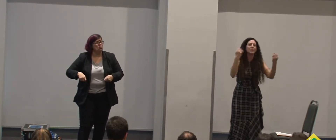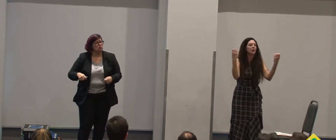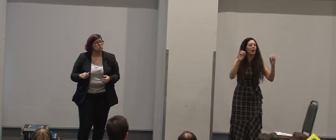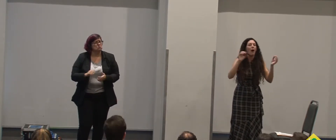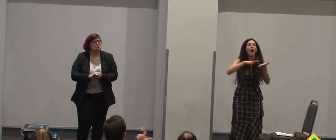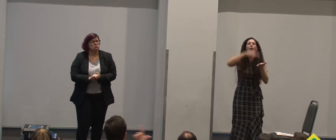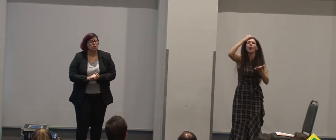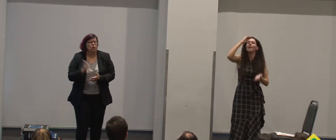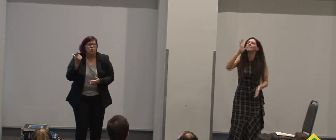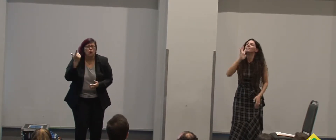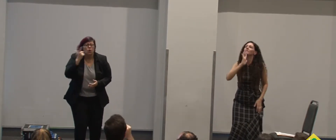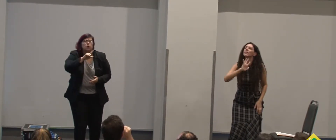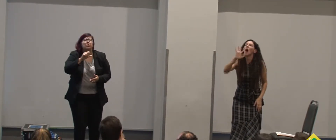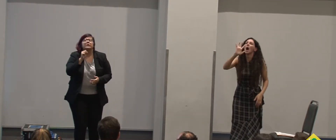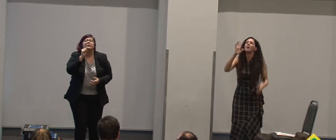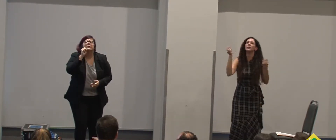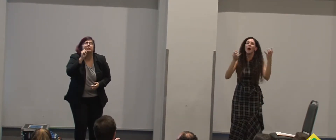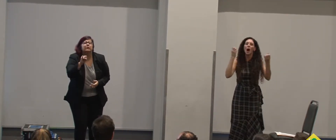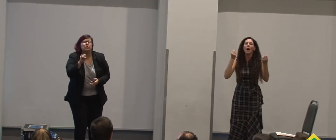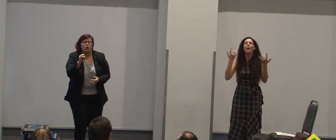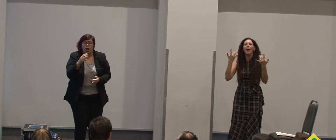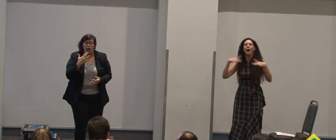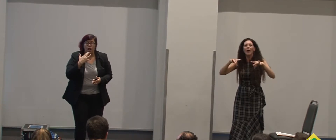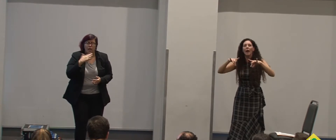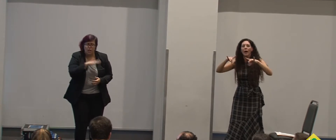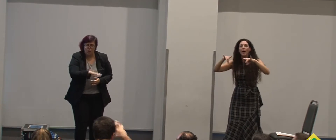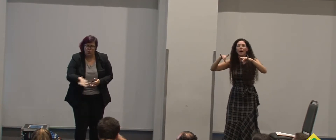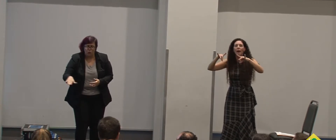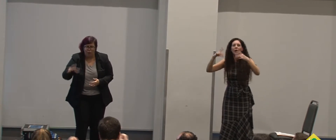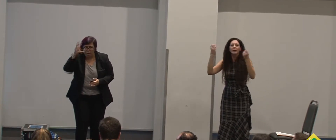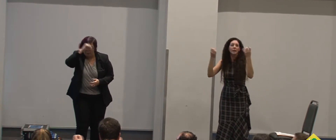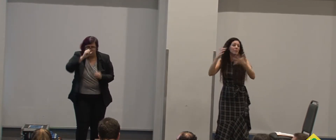E a língua escrita também, claro.